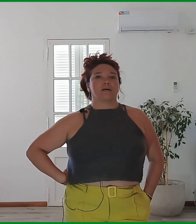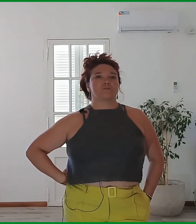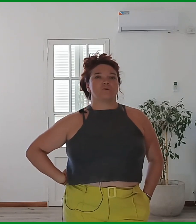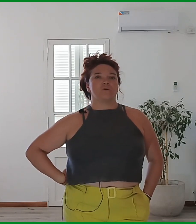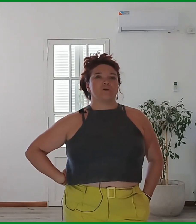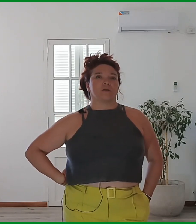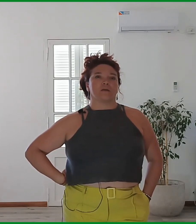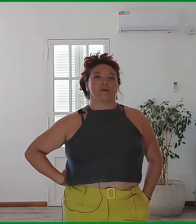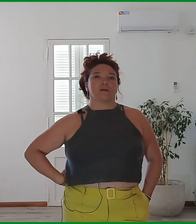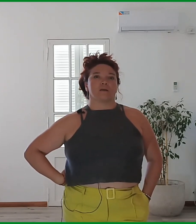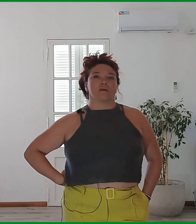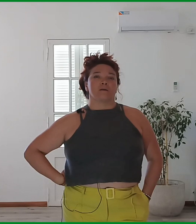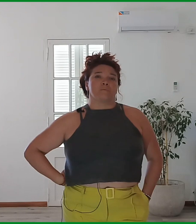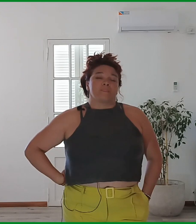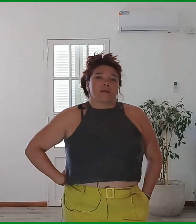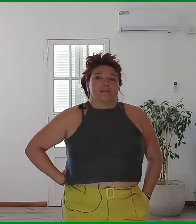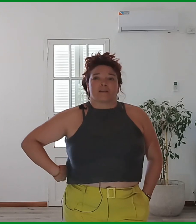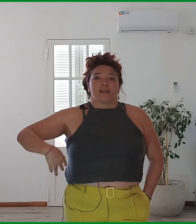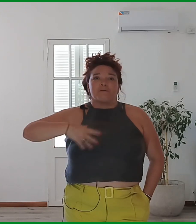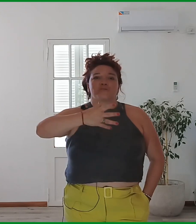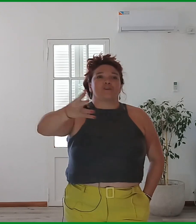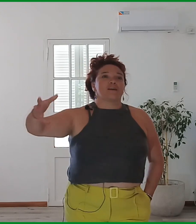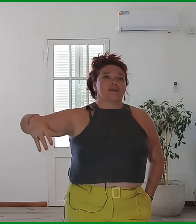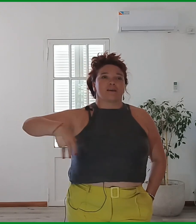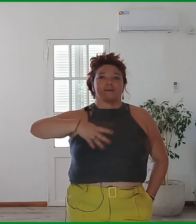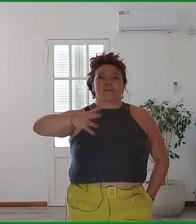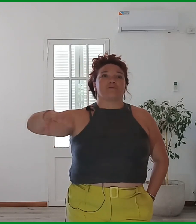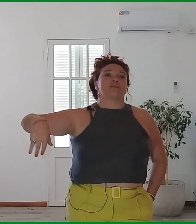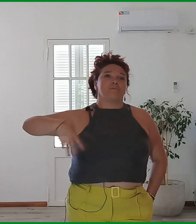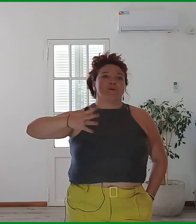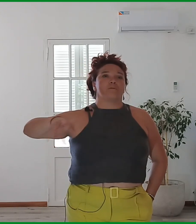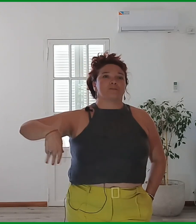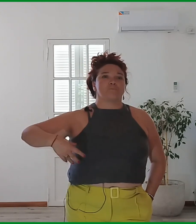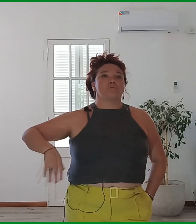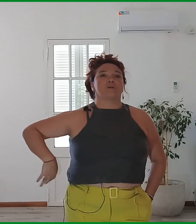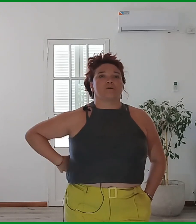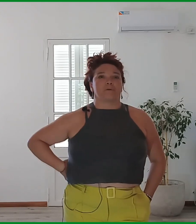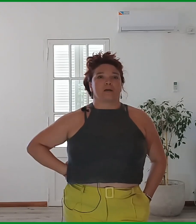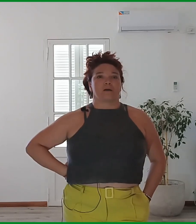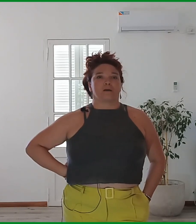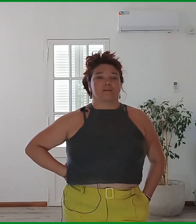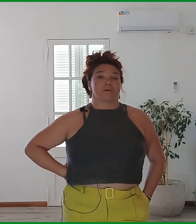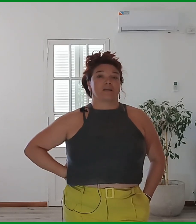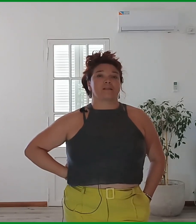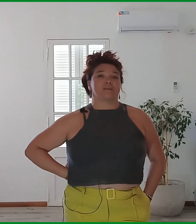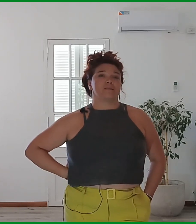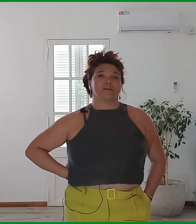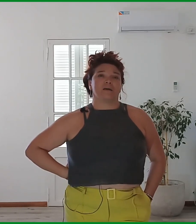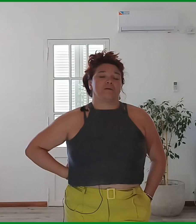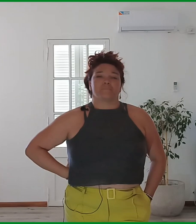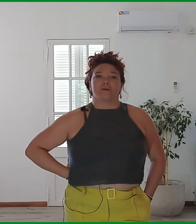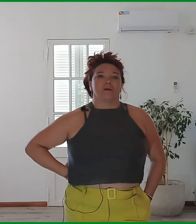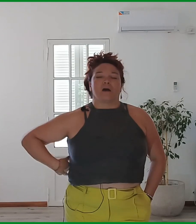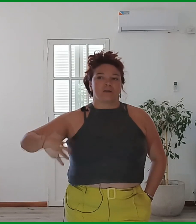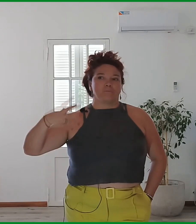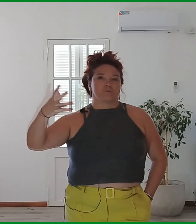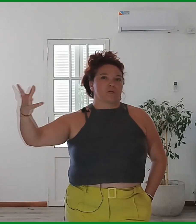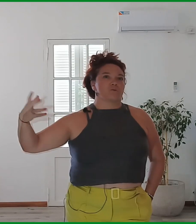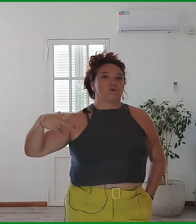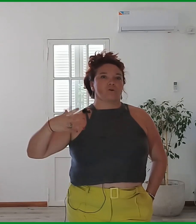caso, entre las personas que habitamos el espacio público de manera artística, hay como ciertos